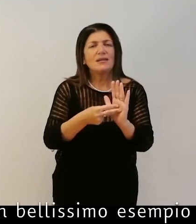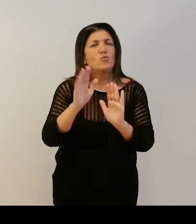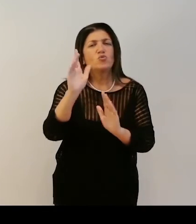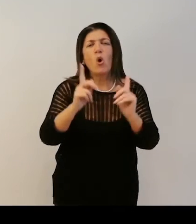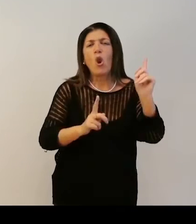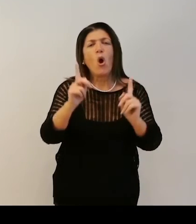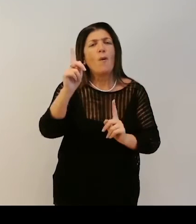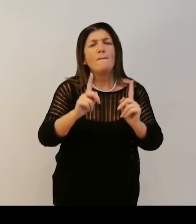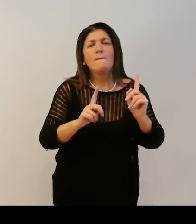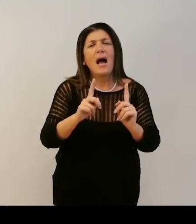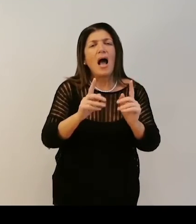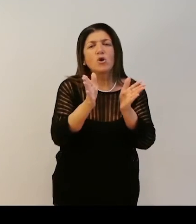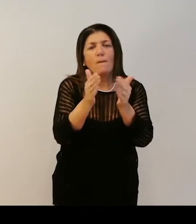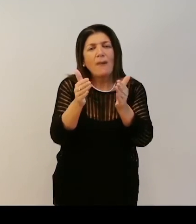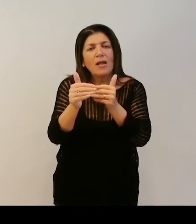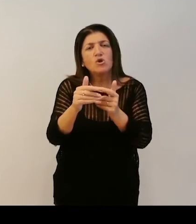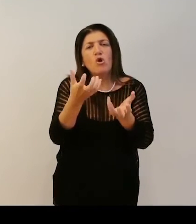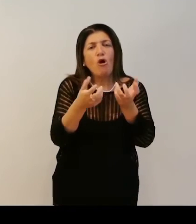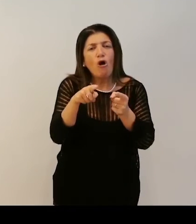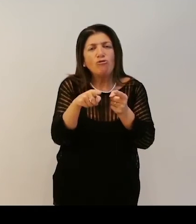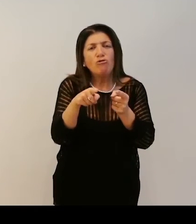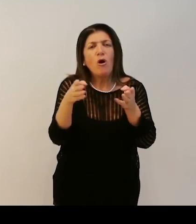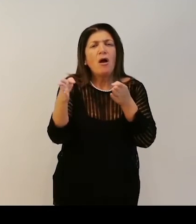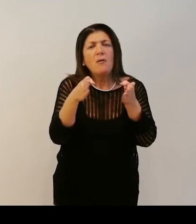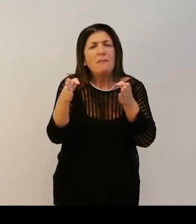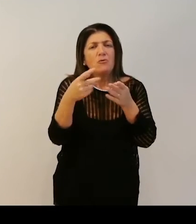cotto, della metà del 400.